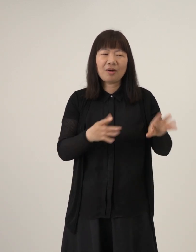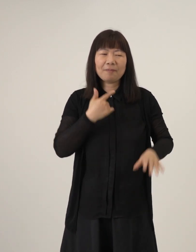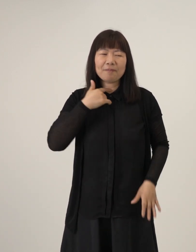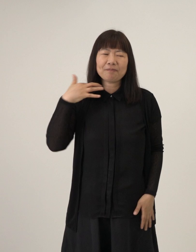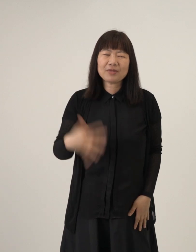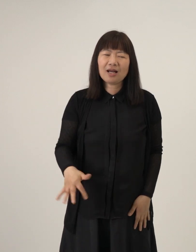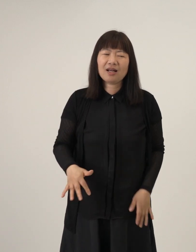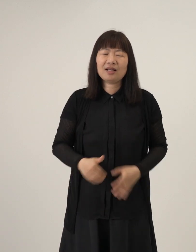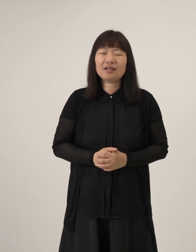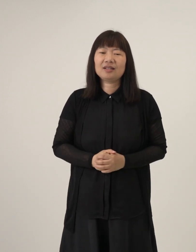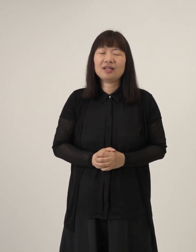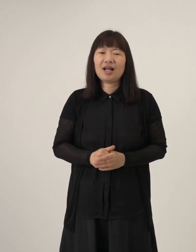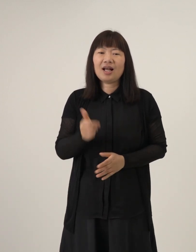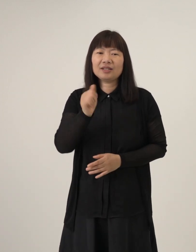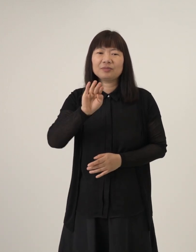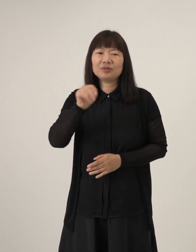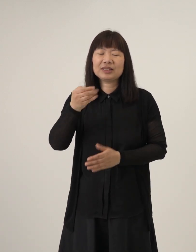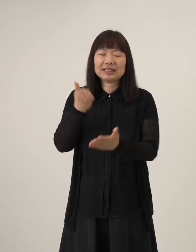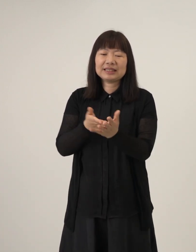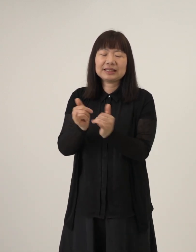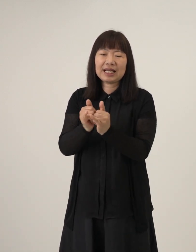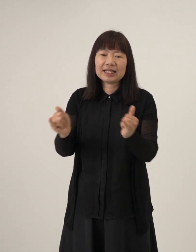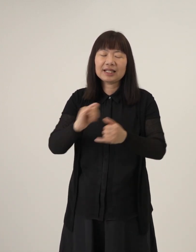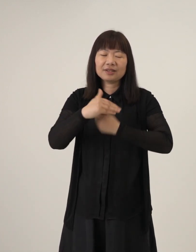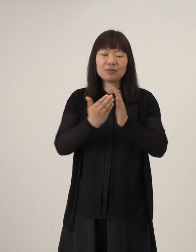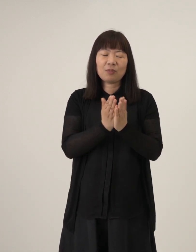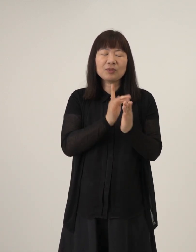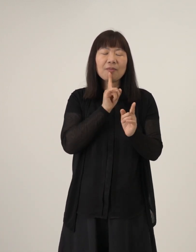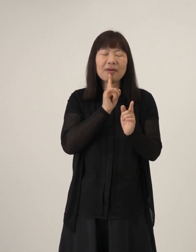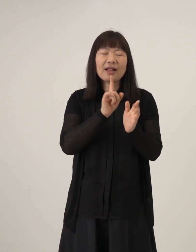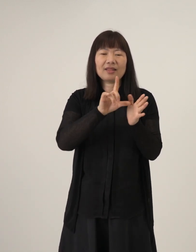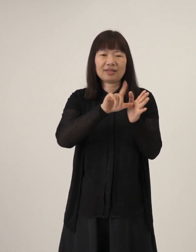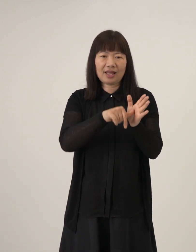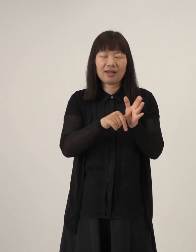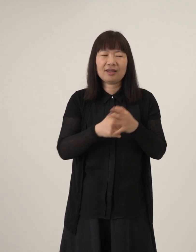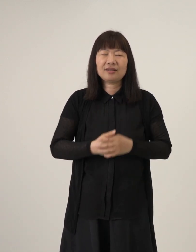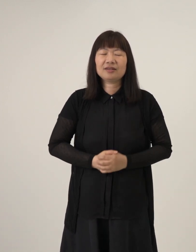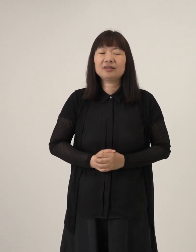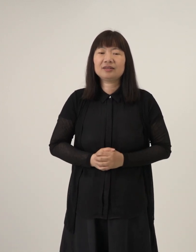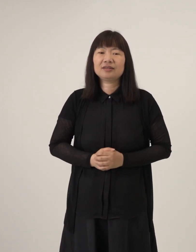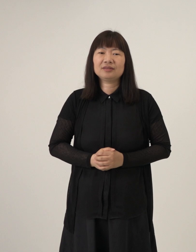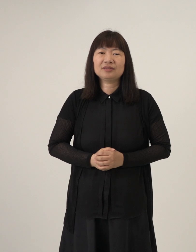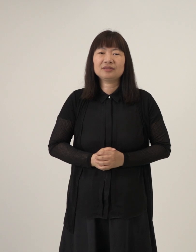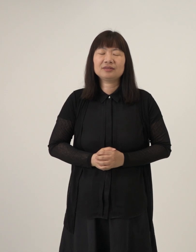적도 없었다는 거예요. 히브리 기자가 이 본문을 얘기하면서